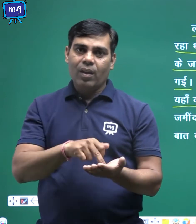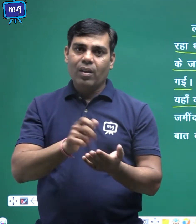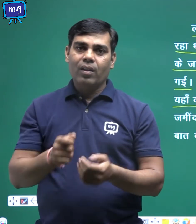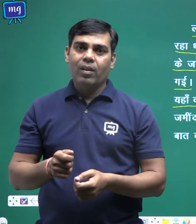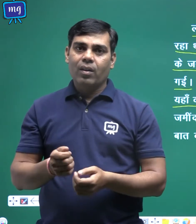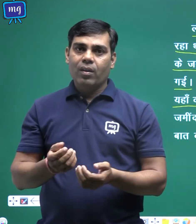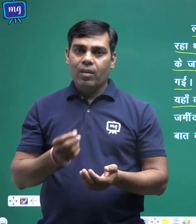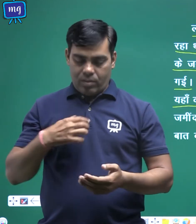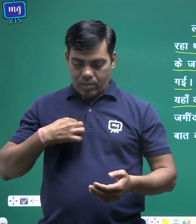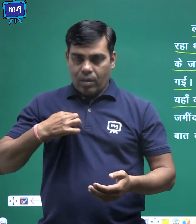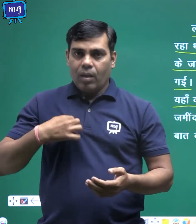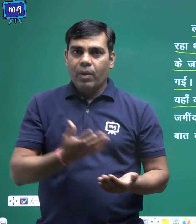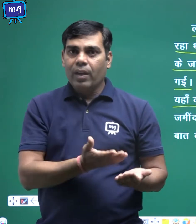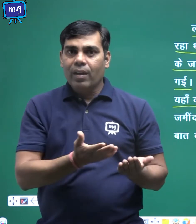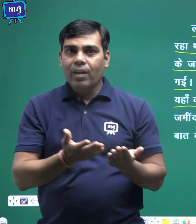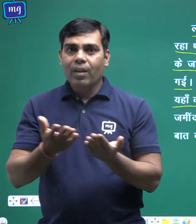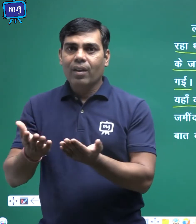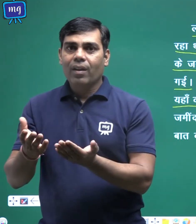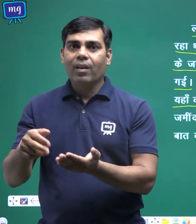कपड़े लेकर गया।